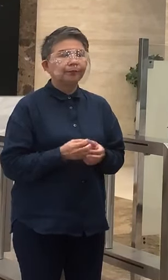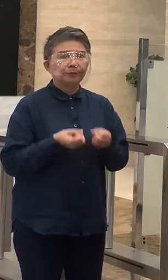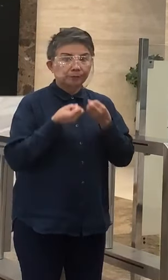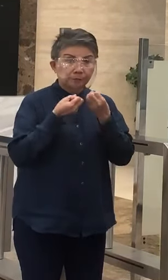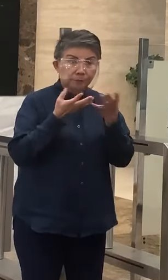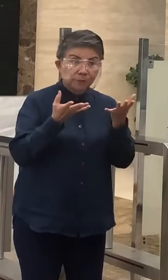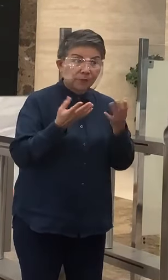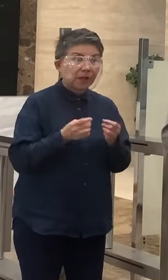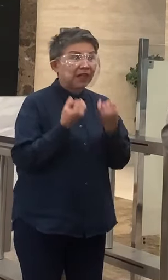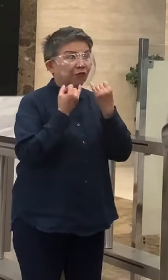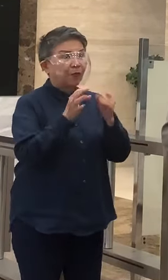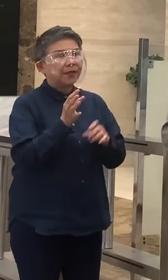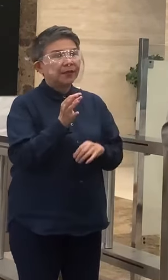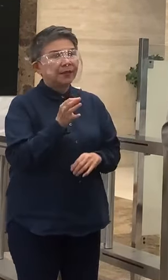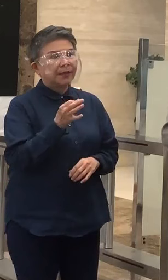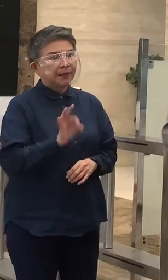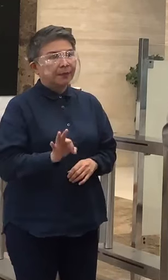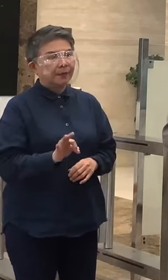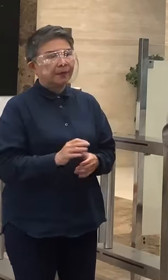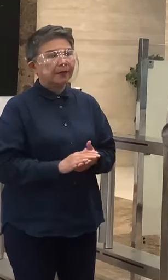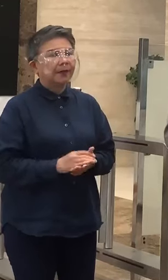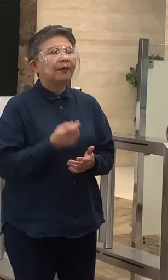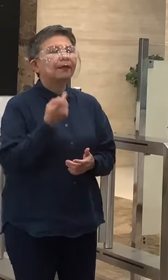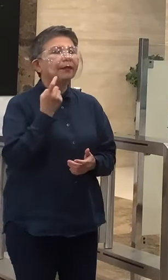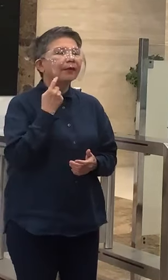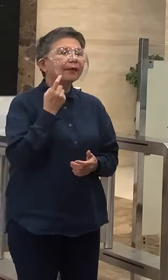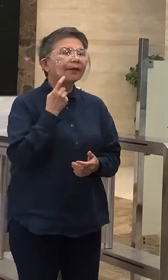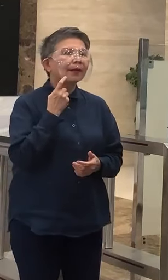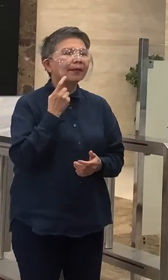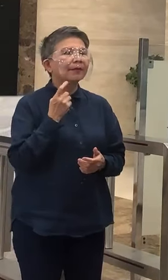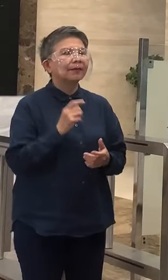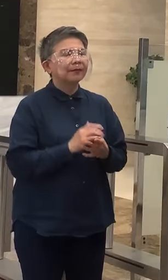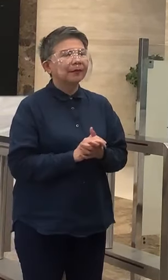Habib Hai Permai